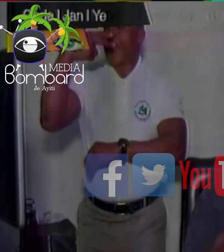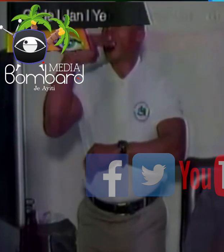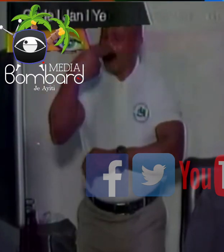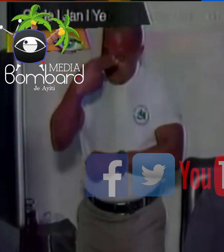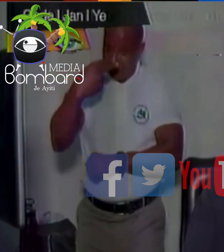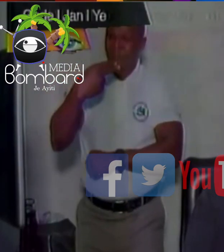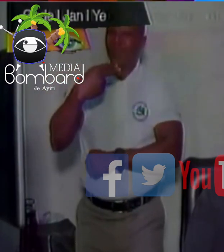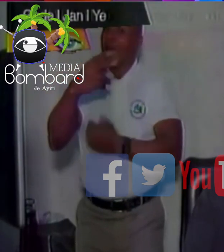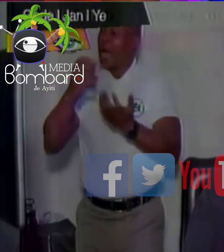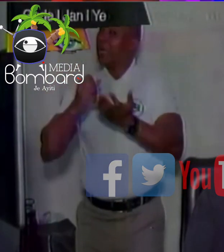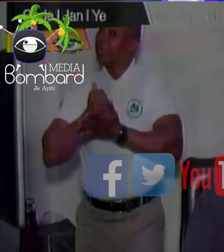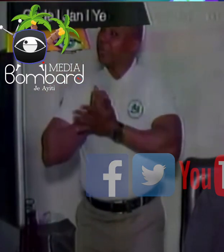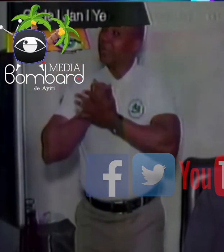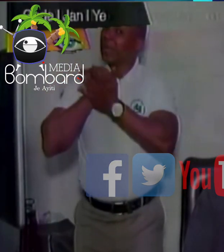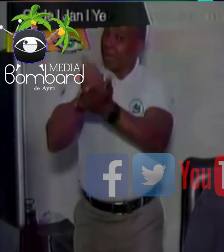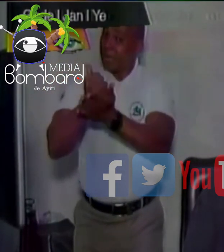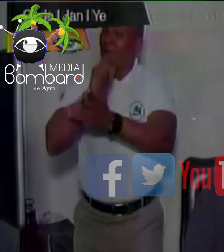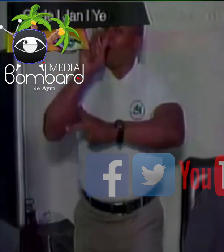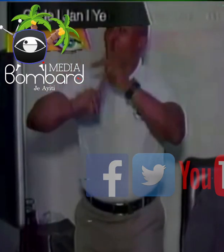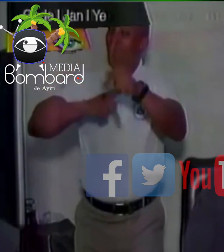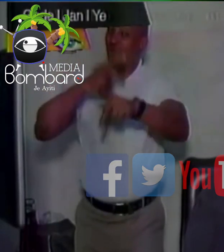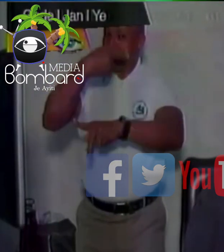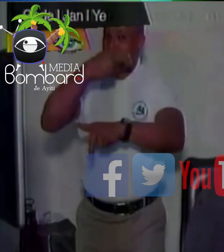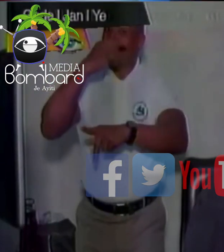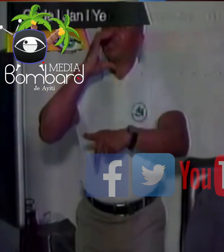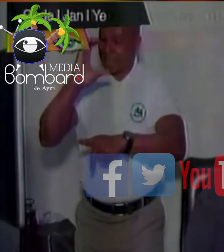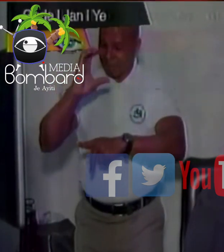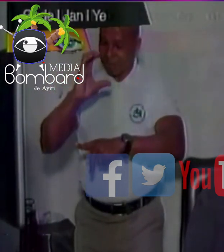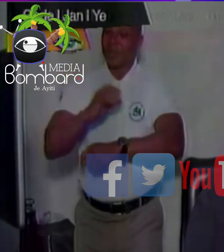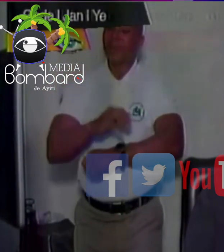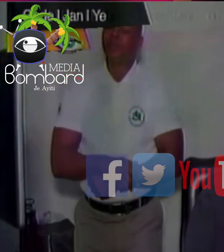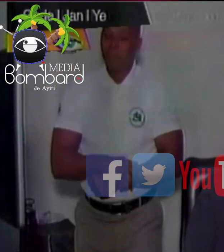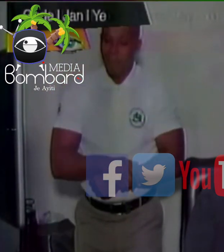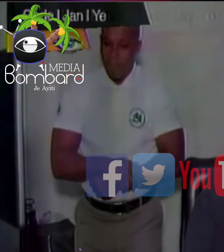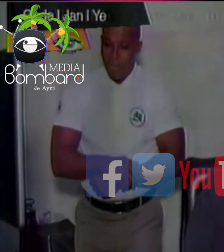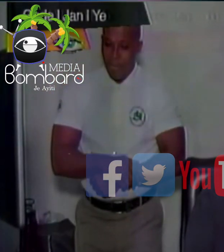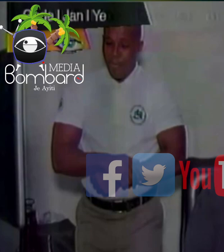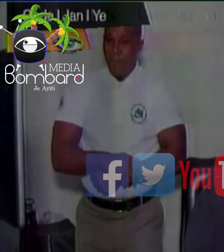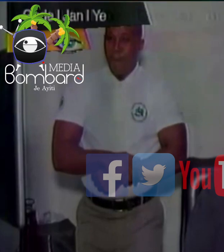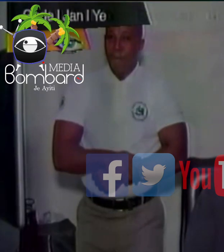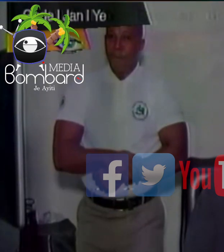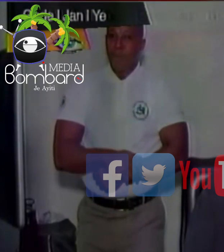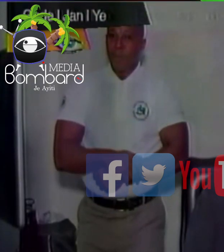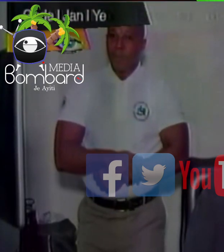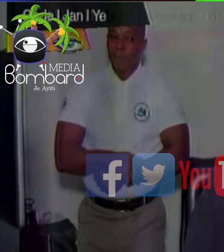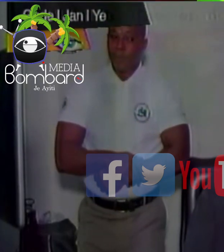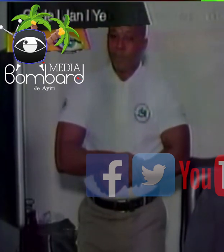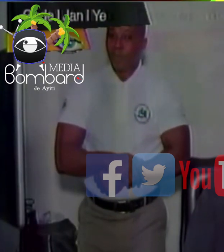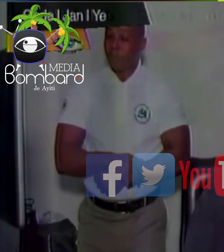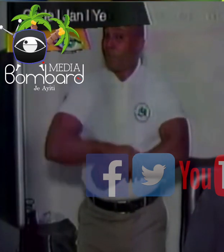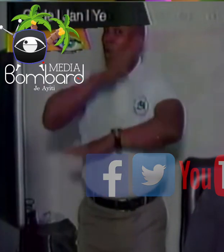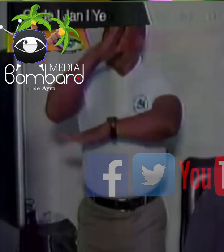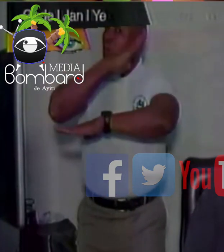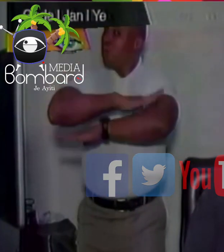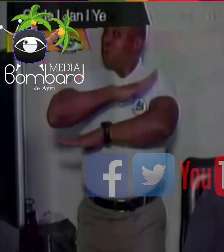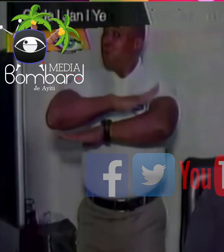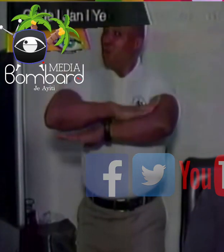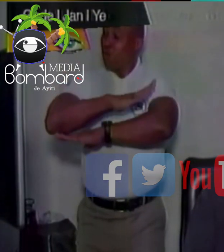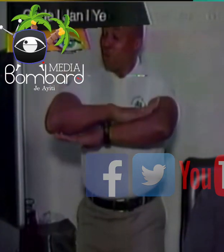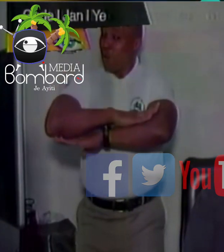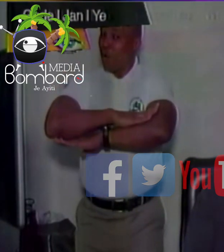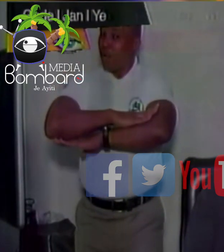comme pour faire de l'activité. Et en plus, quand même, mais ça fait le